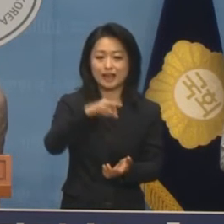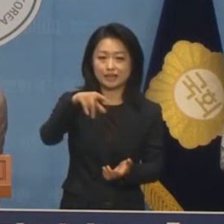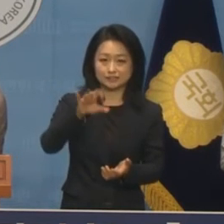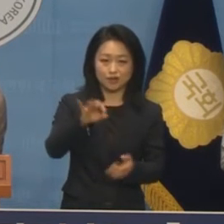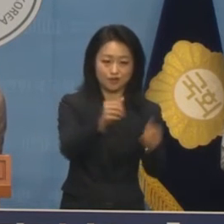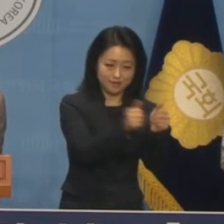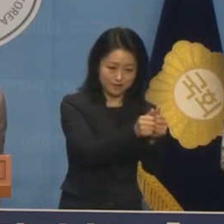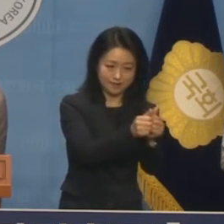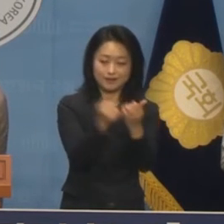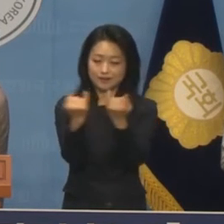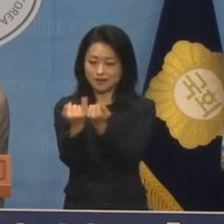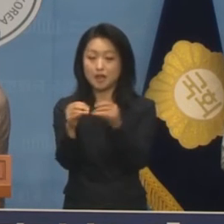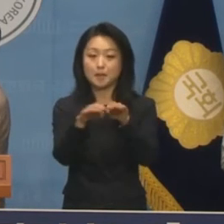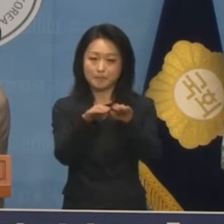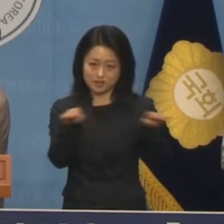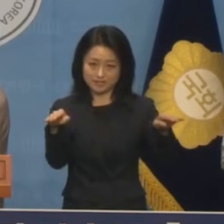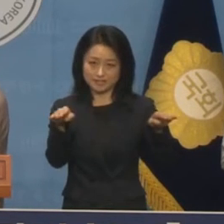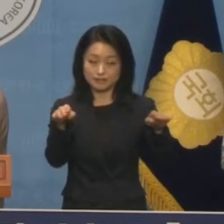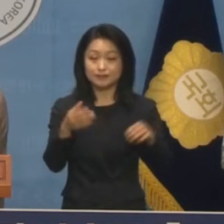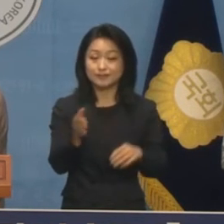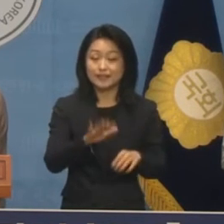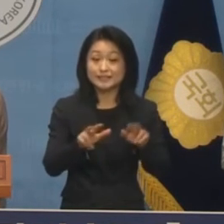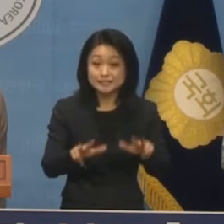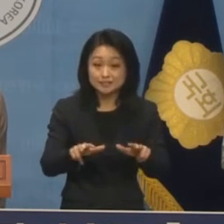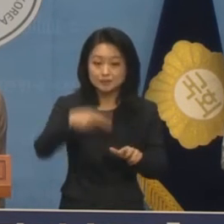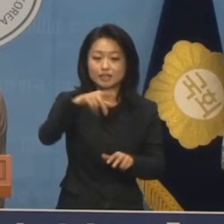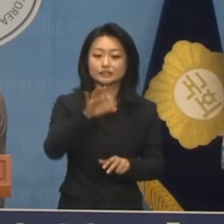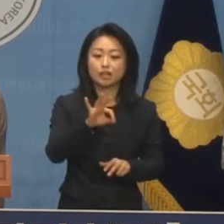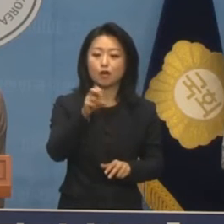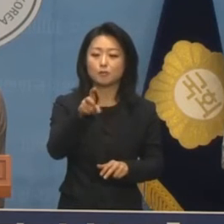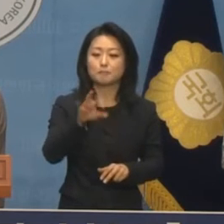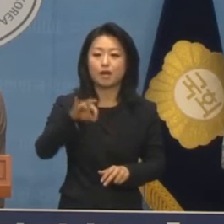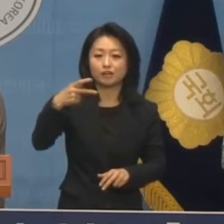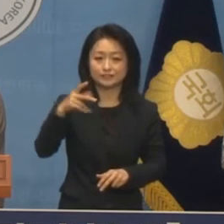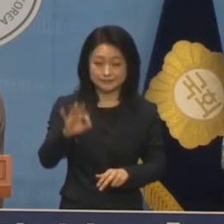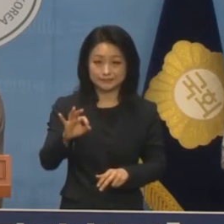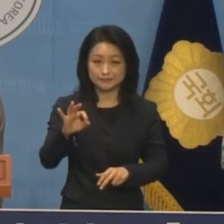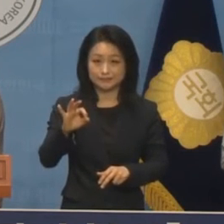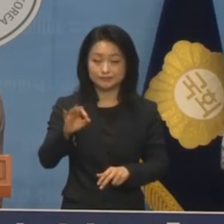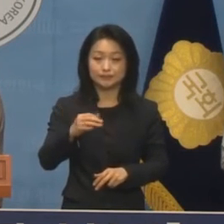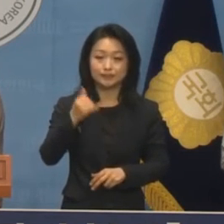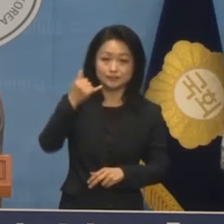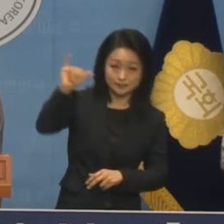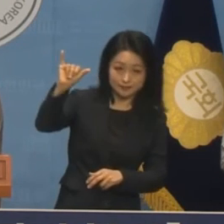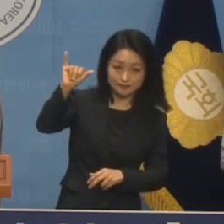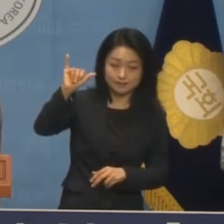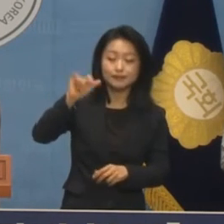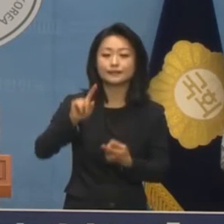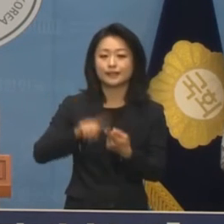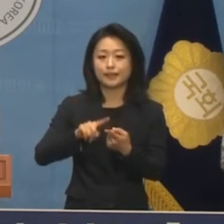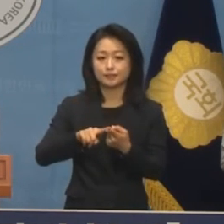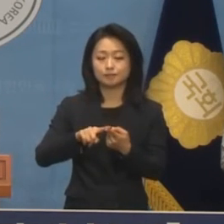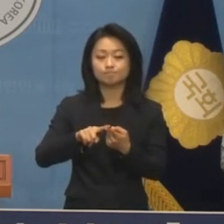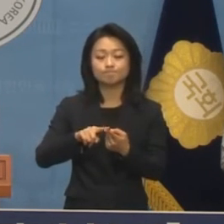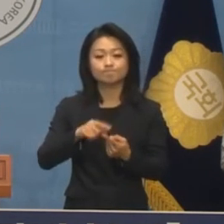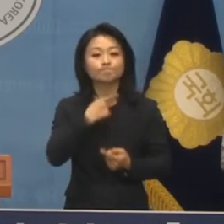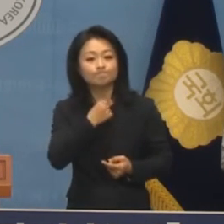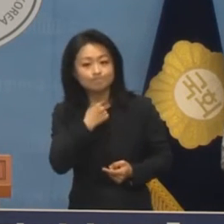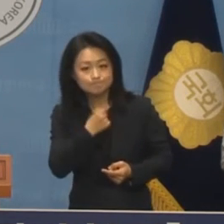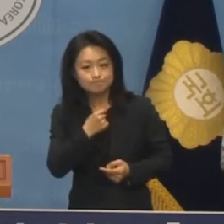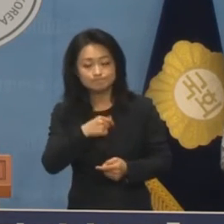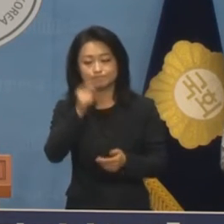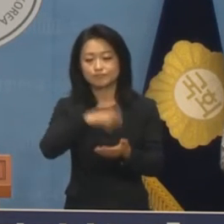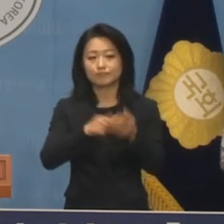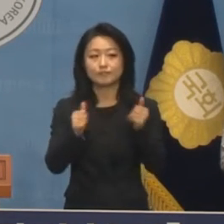얘기하는데 지금 양성평등이 아니라 성평등을 주장하는 많은 대법관들이 후보가 나왔기 때문에 저희가 우려하는